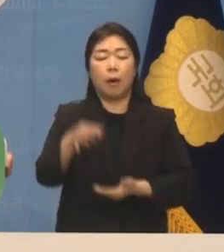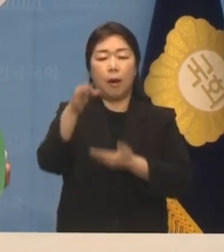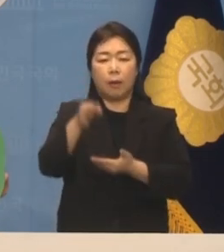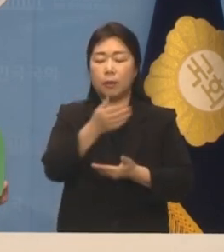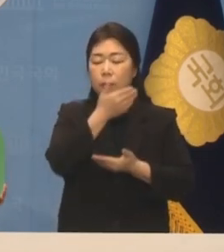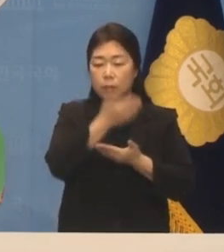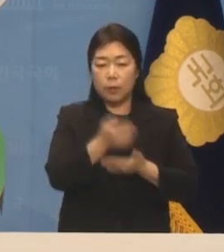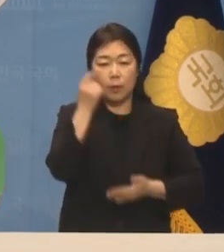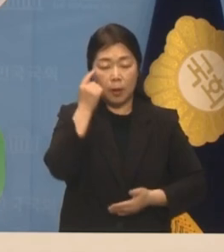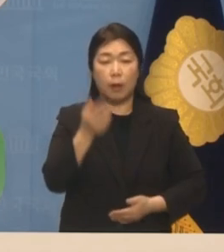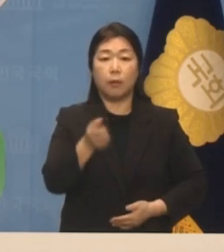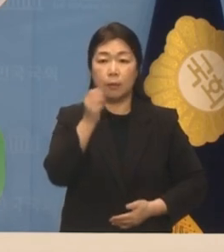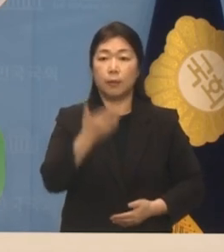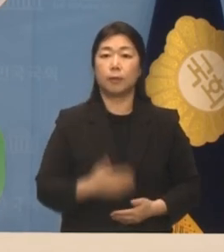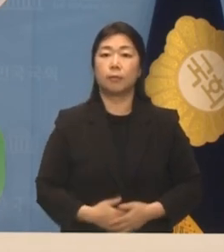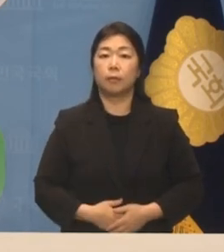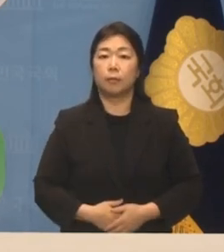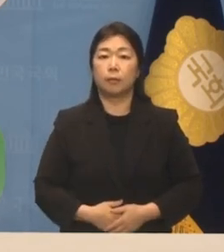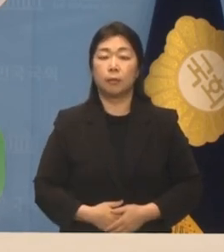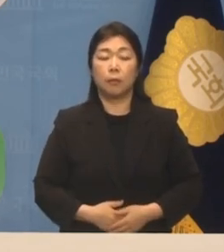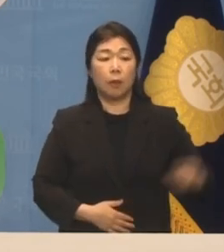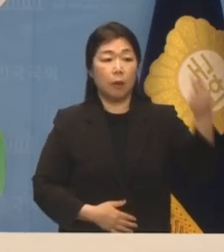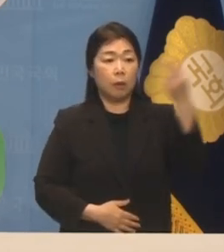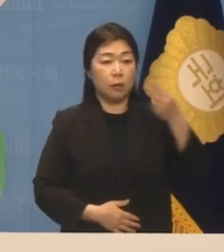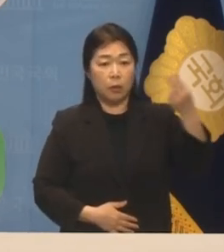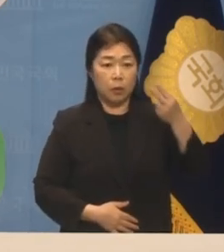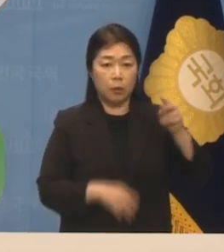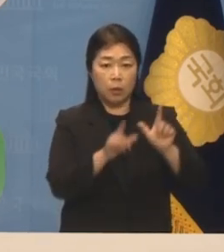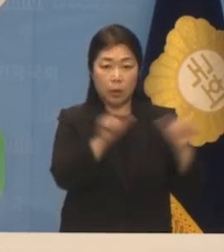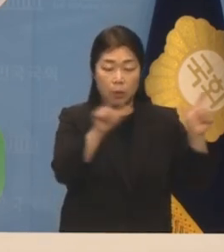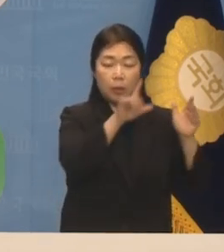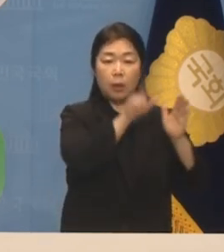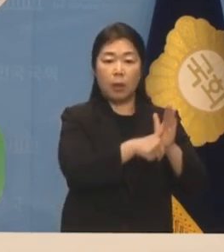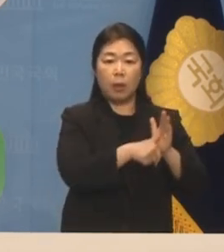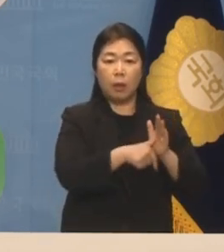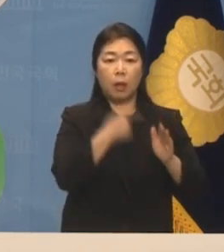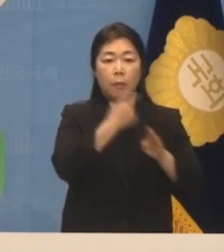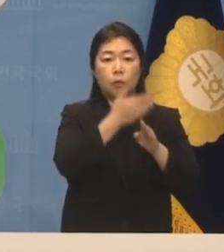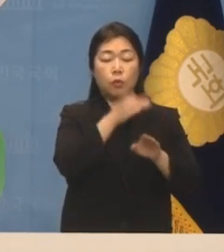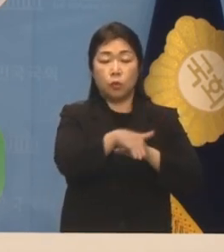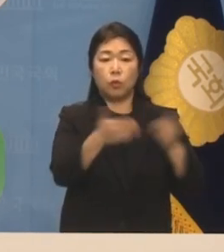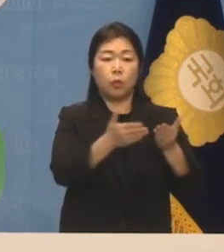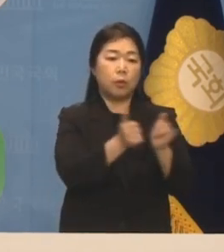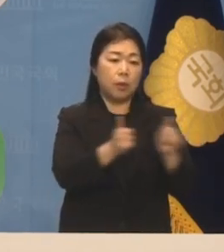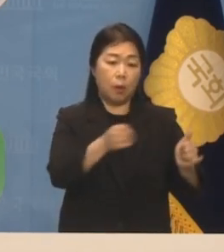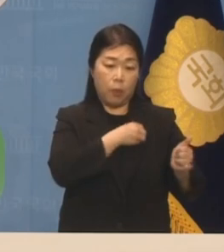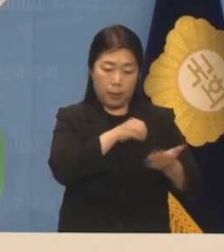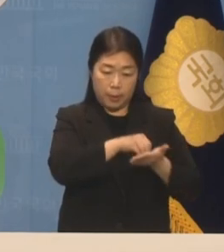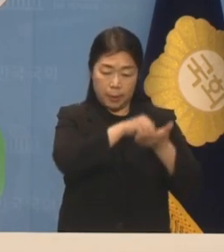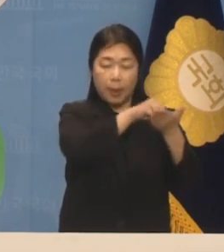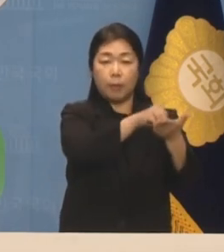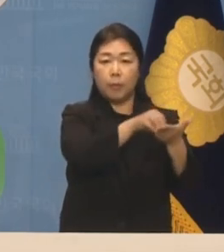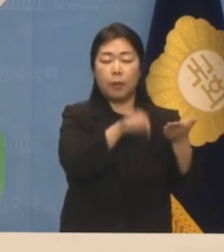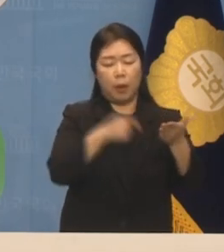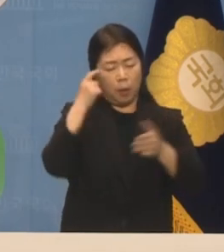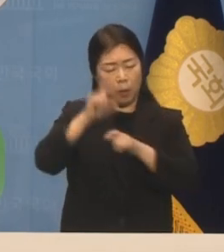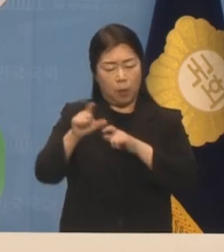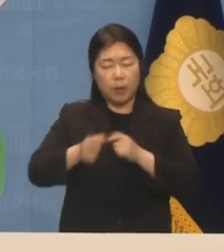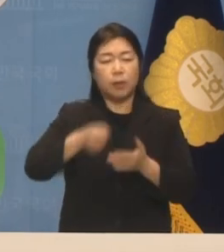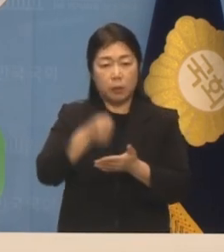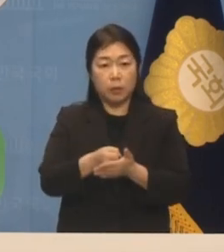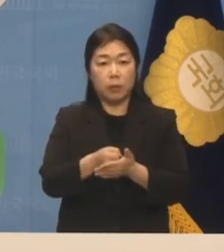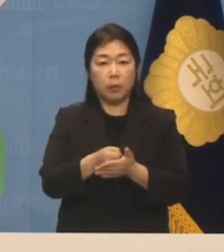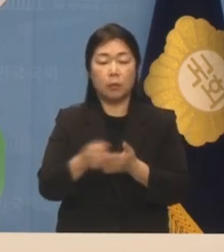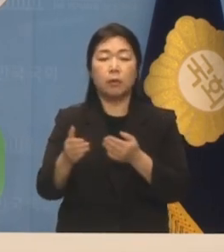귀결되었습니다. 2000년 민주노동당에 당원 가입을 한 것은 이러한 고민의 결과였습니다.